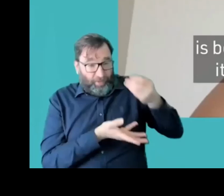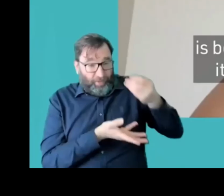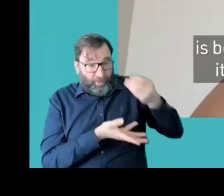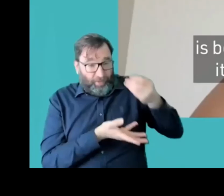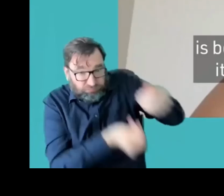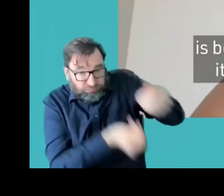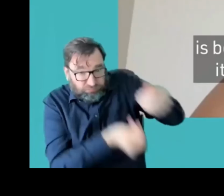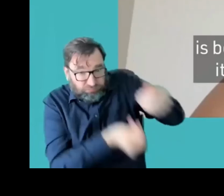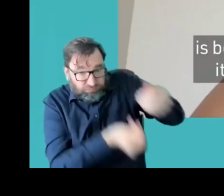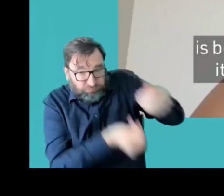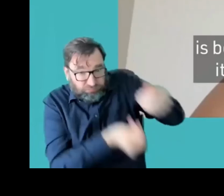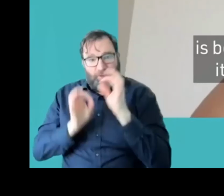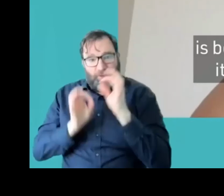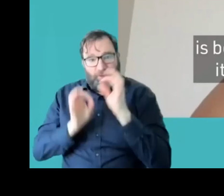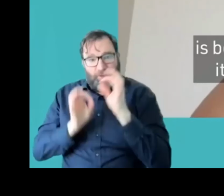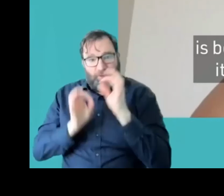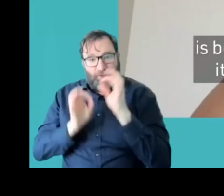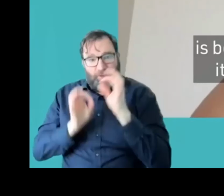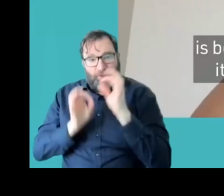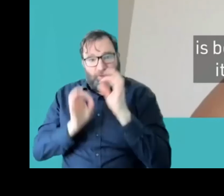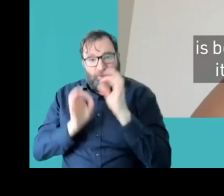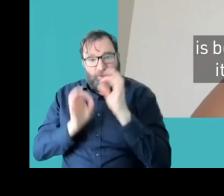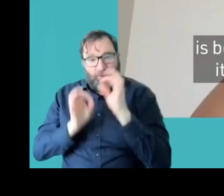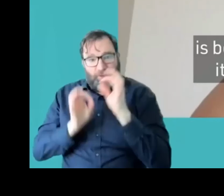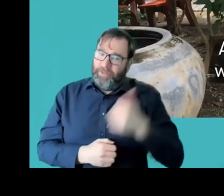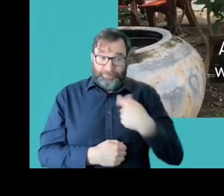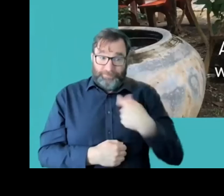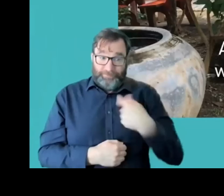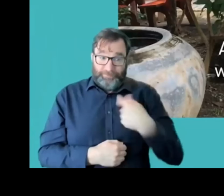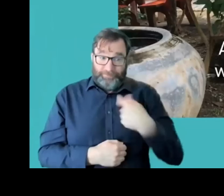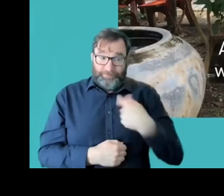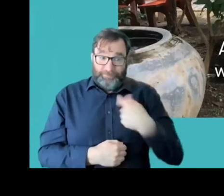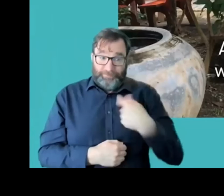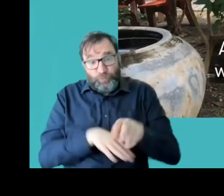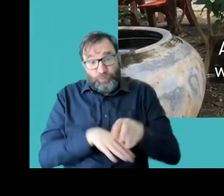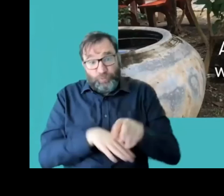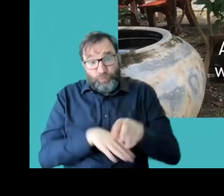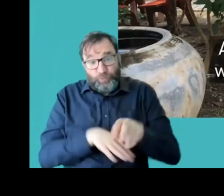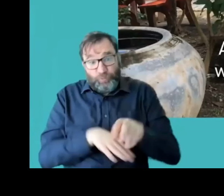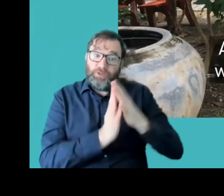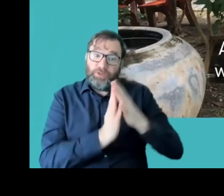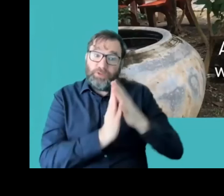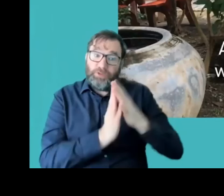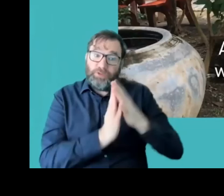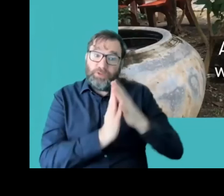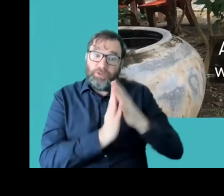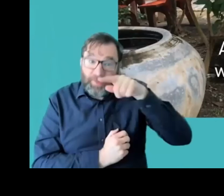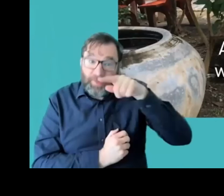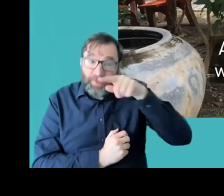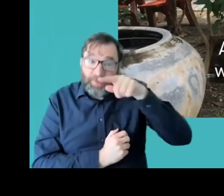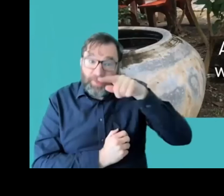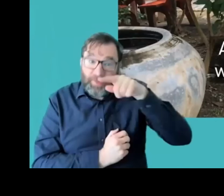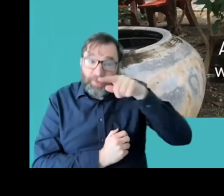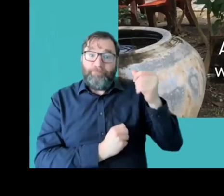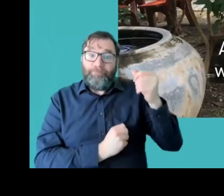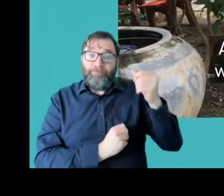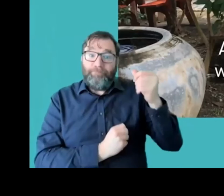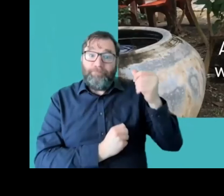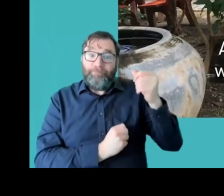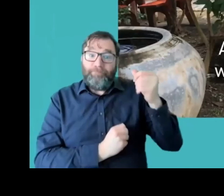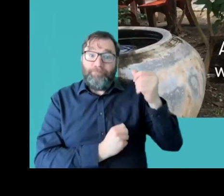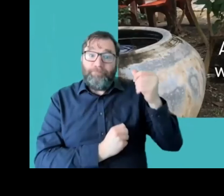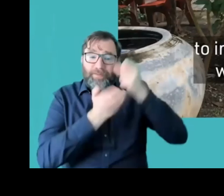Kênh Ghiền Gõ